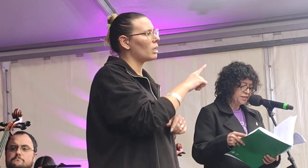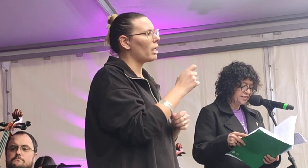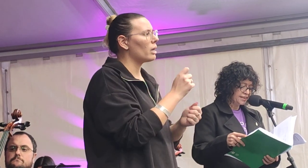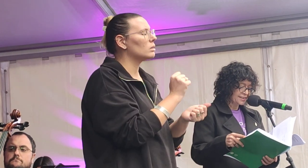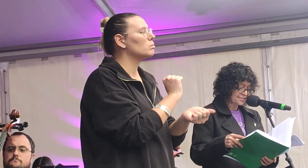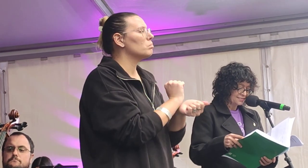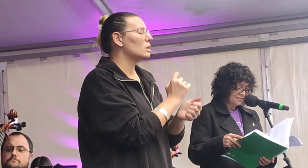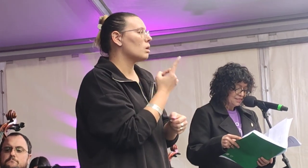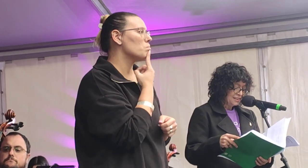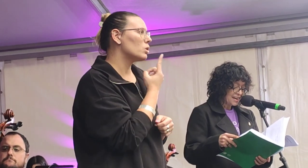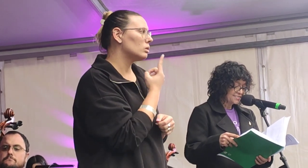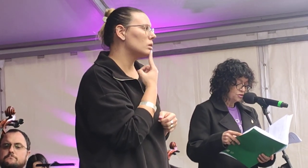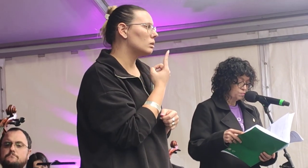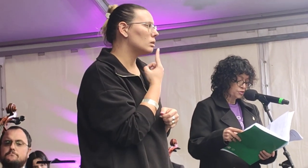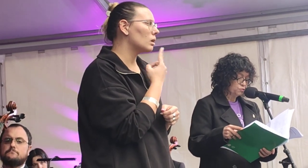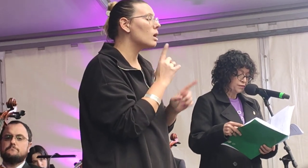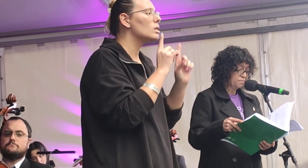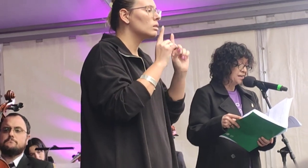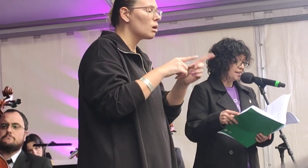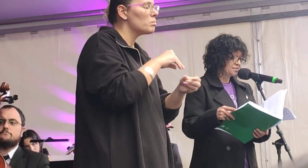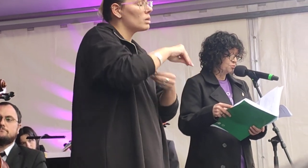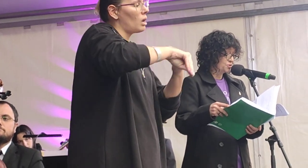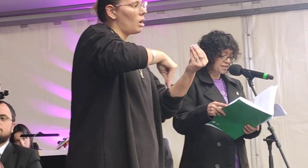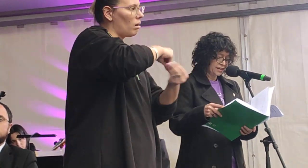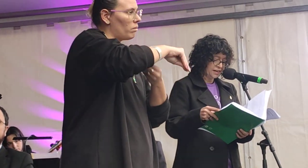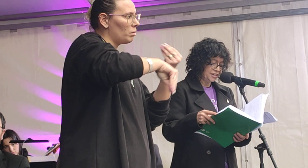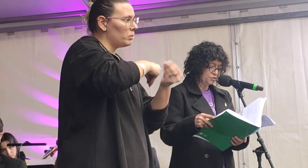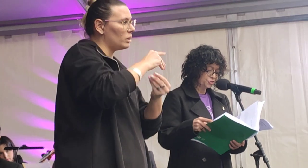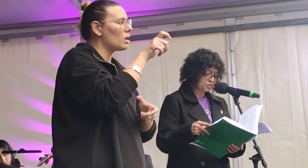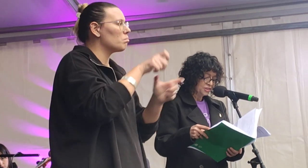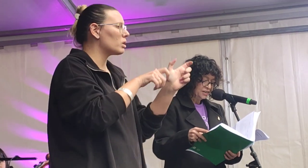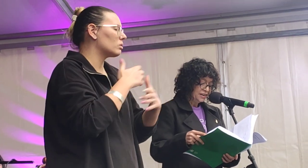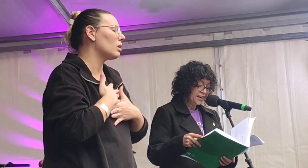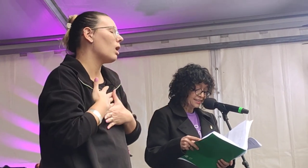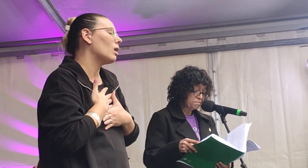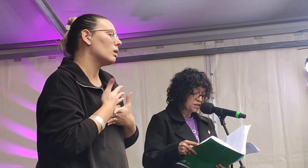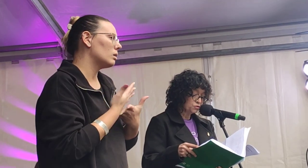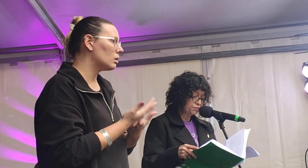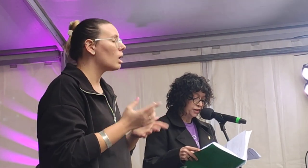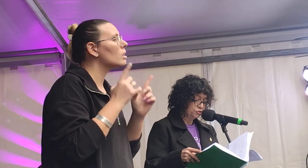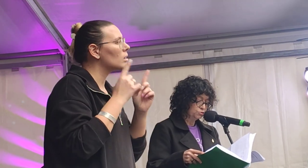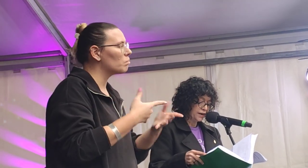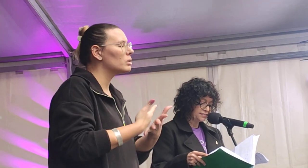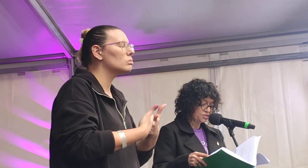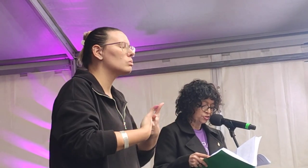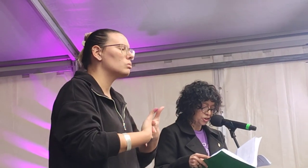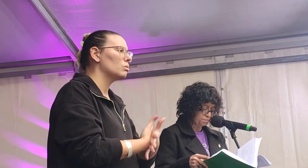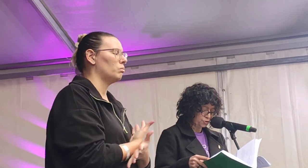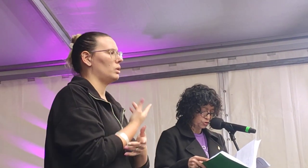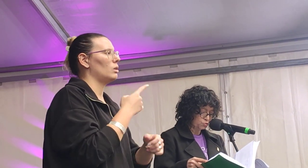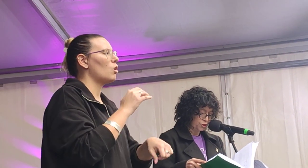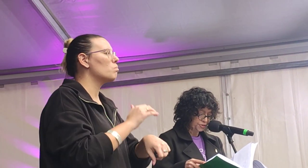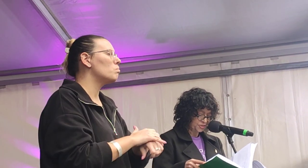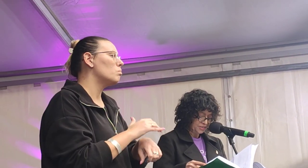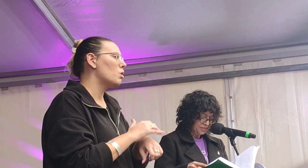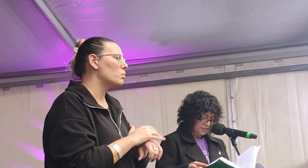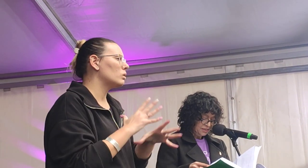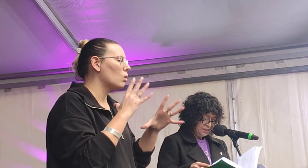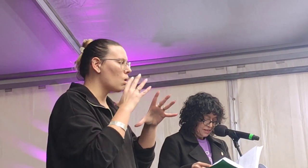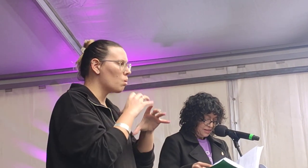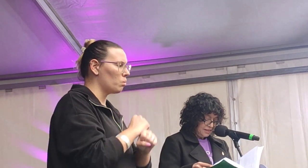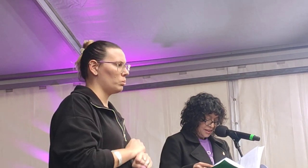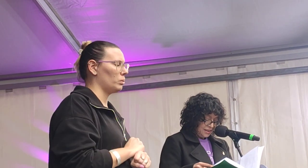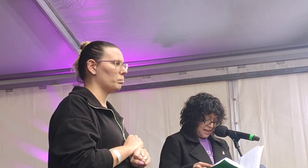expresas políticas, así como a sus familias y sus seres queridos que también sufrieron durante esos tiempos oscuros.